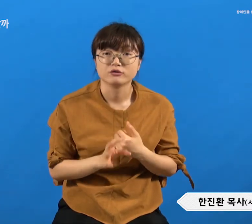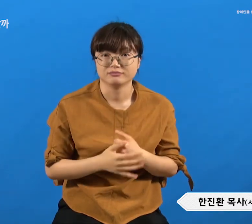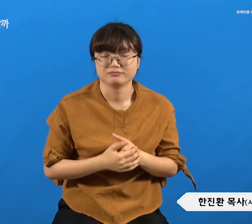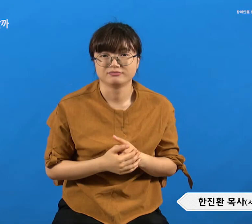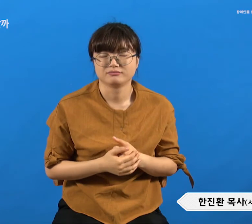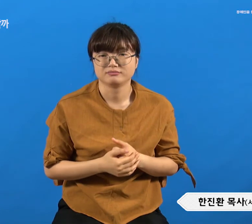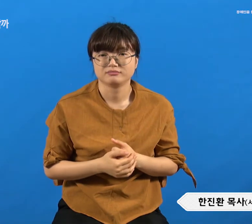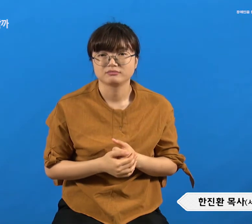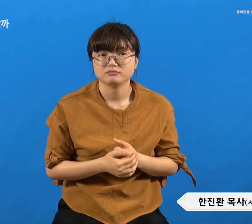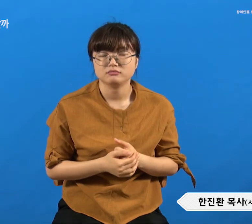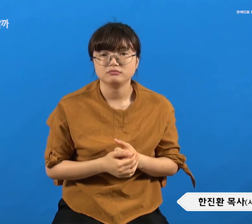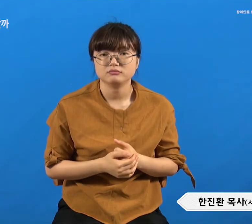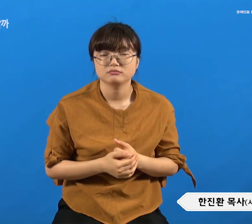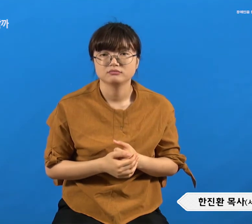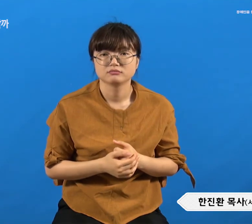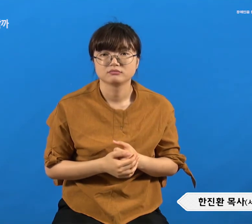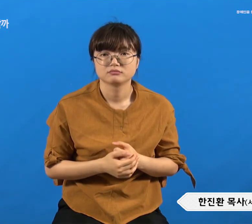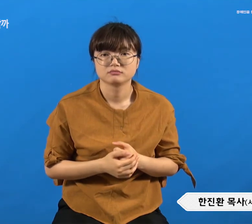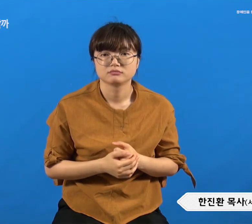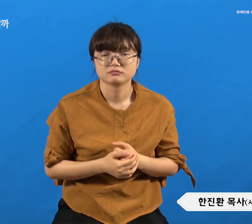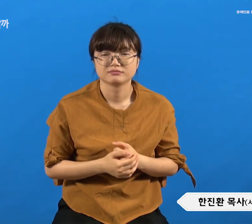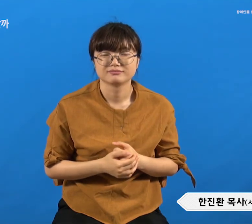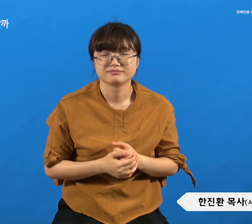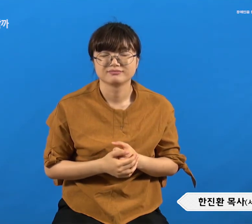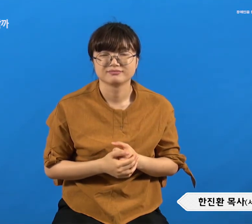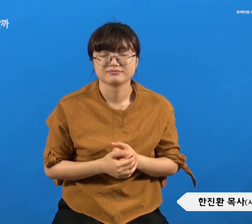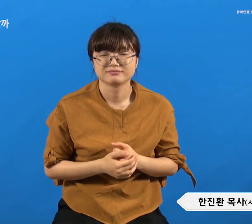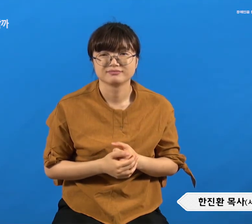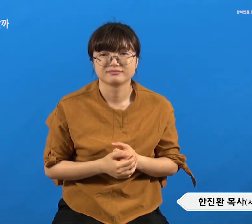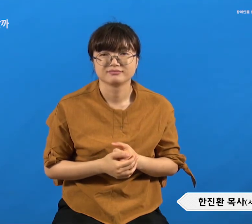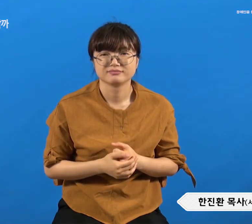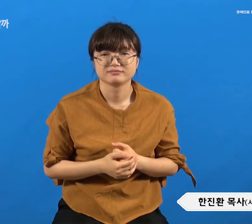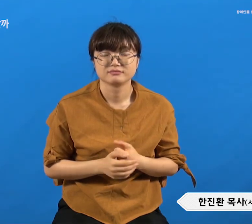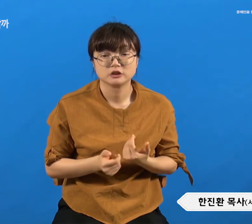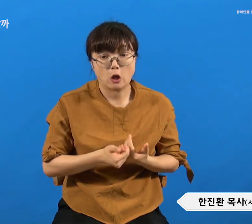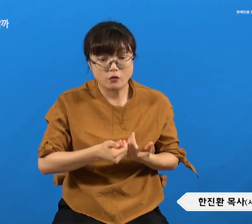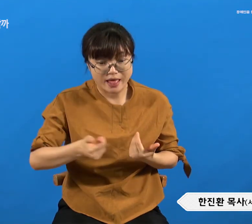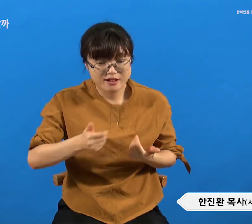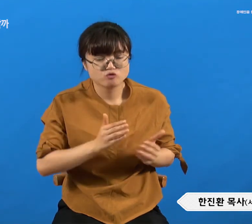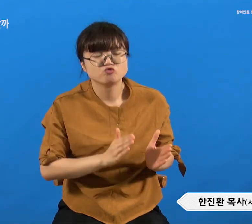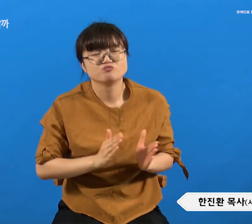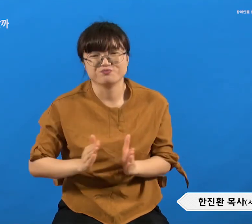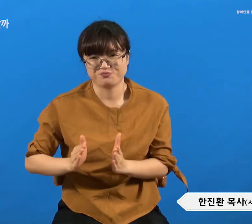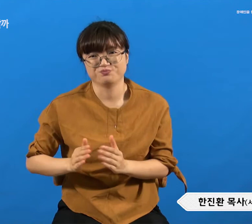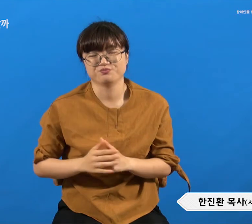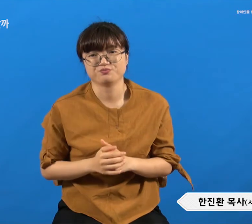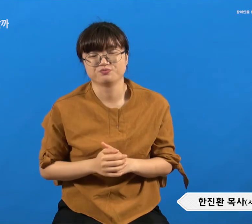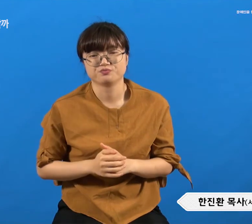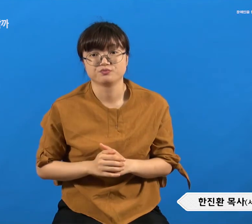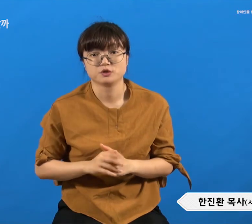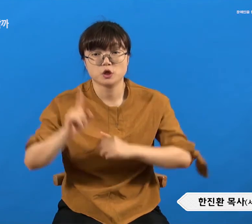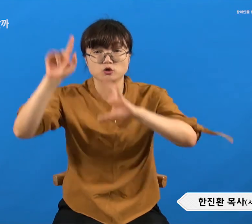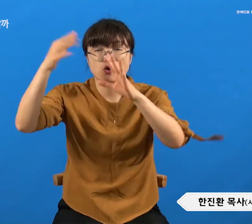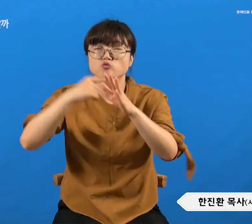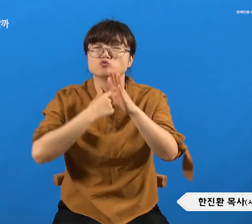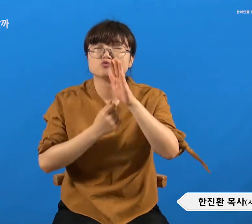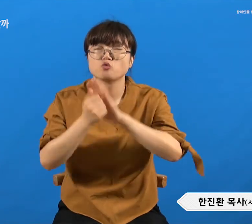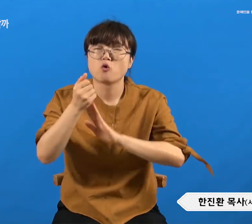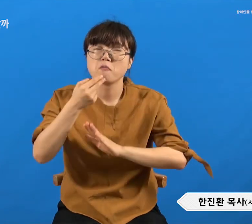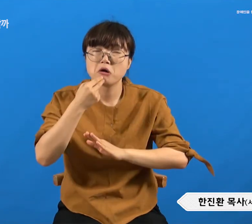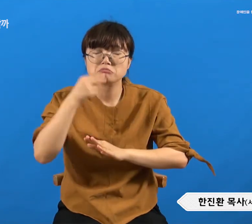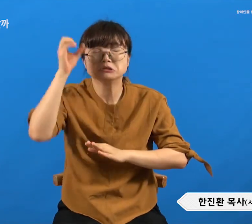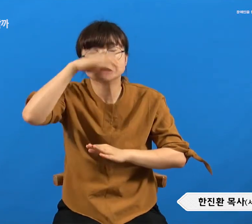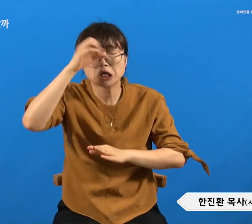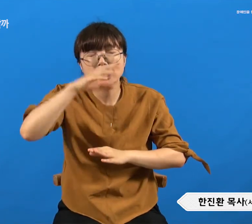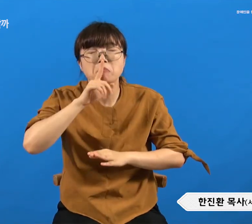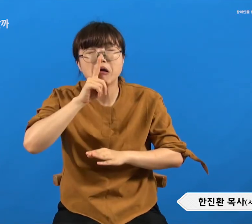그렇다면 서서히 이제 떠날 준비를 하는 것이 맞습니다. 우리가 천국 소망이 없이 이런